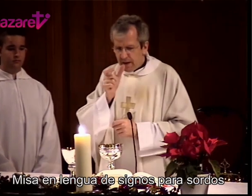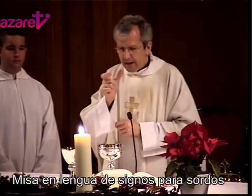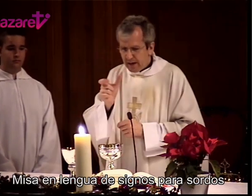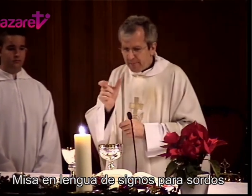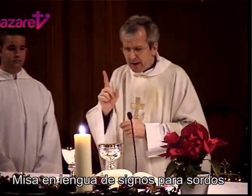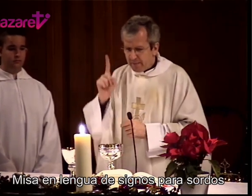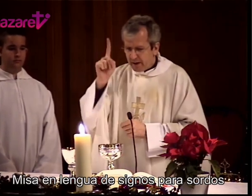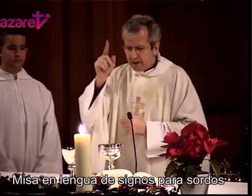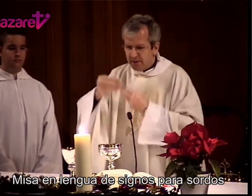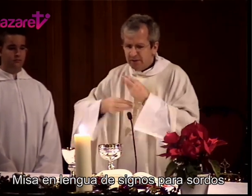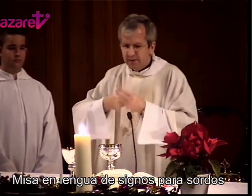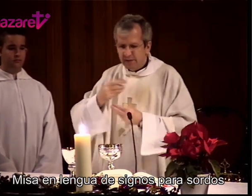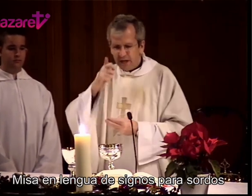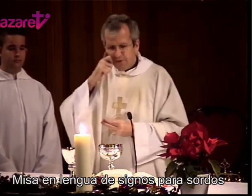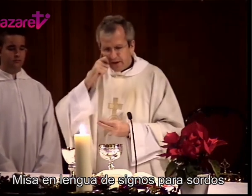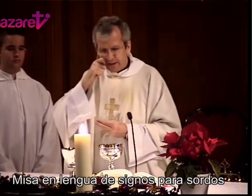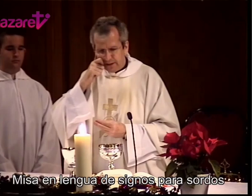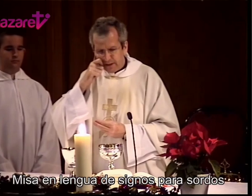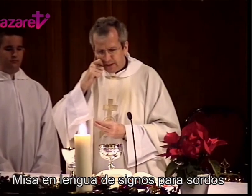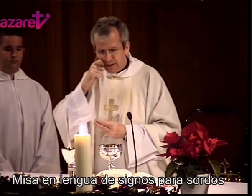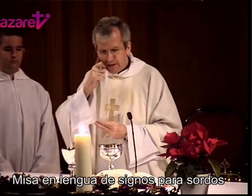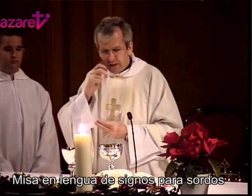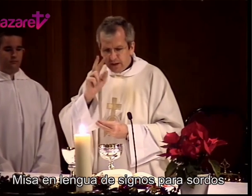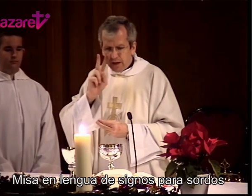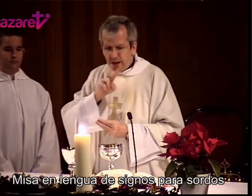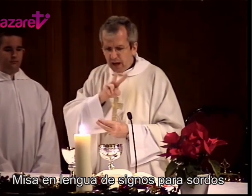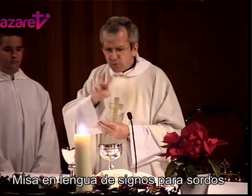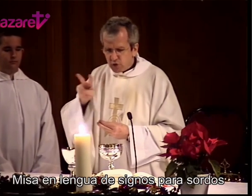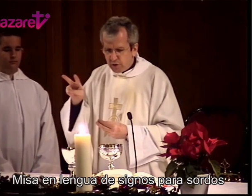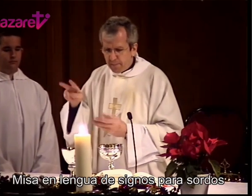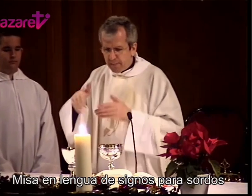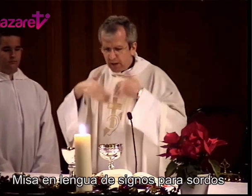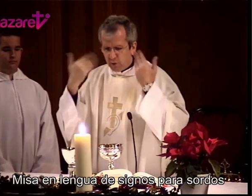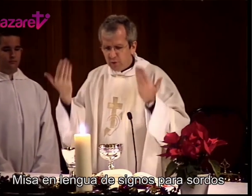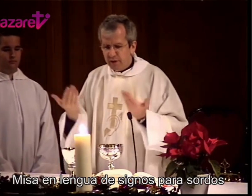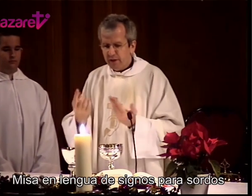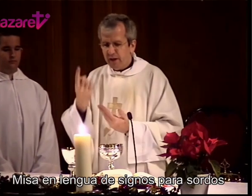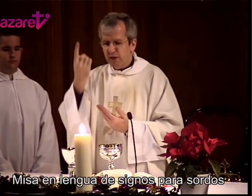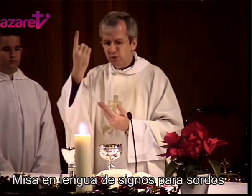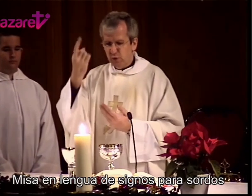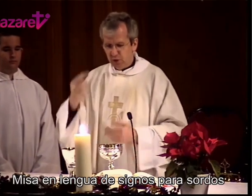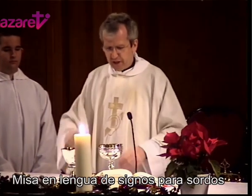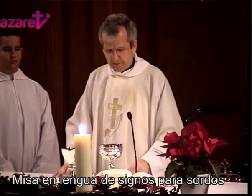La palabra se hizo carne y la hemos contemplado en su gloria.